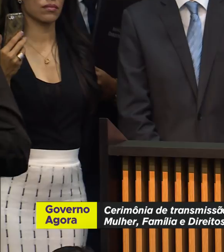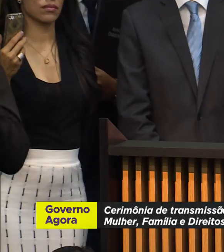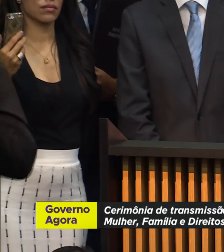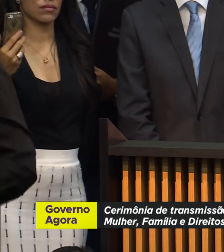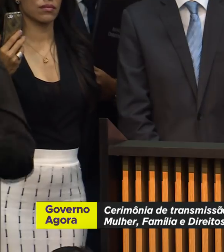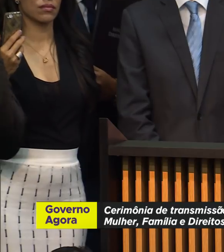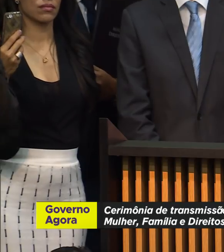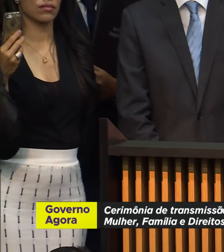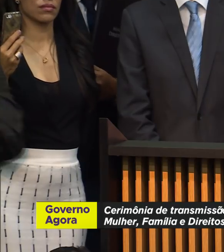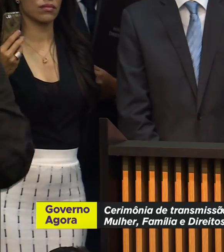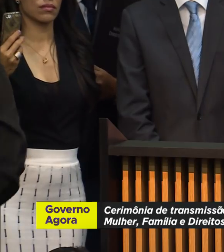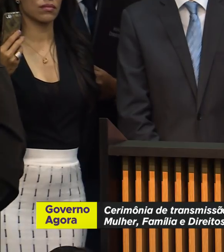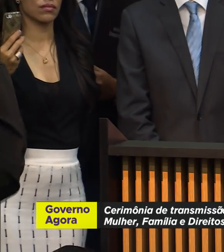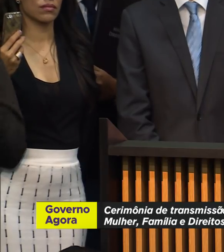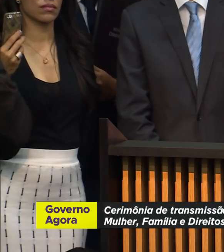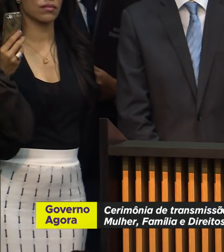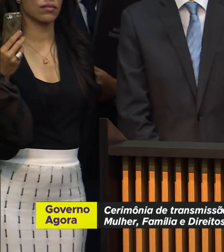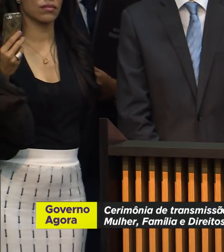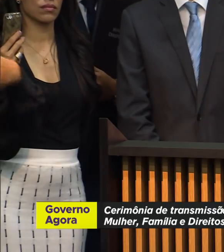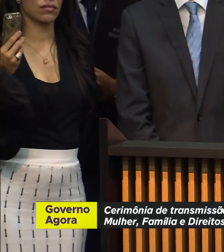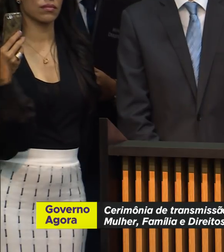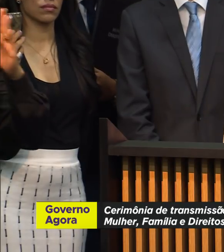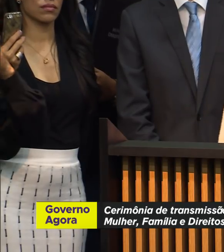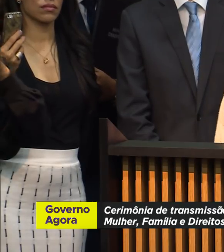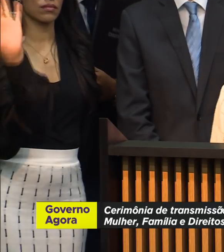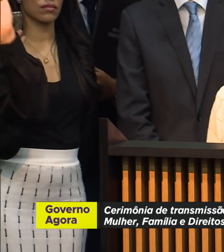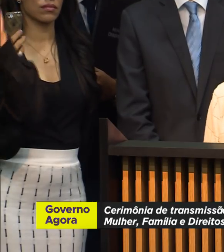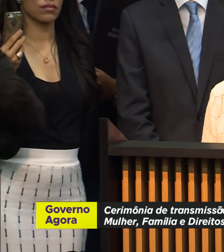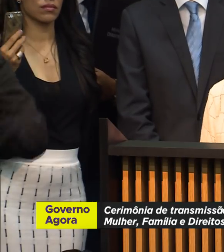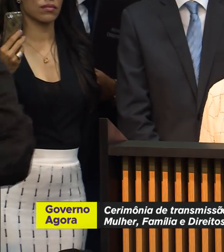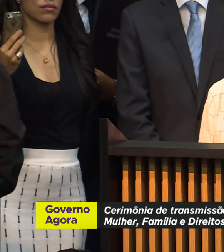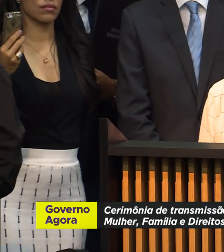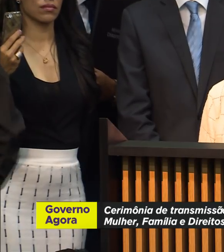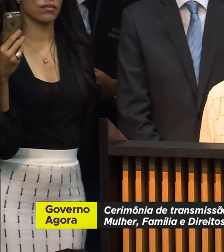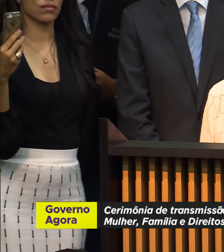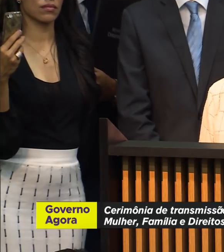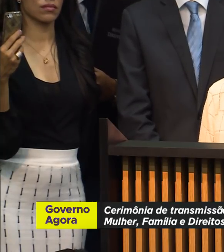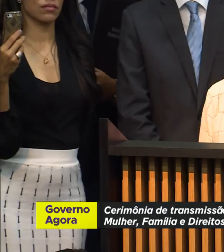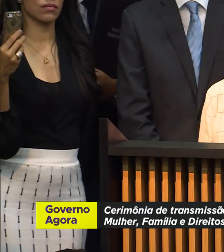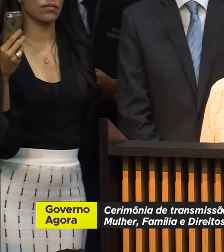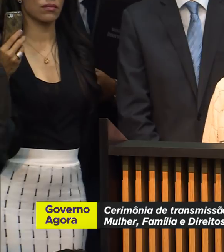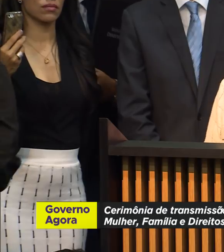deficiência. Chega de choro nos lares. Chega de choro nessa nação.